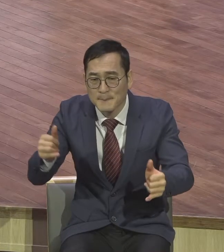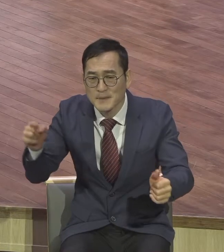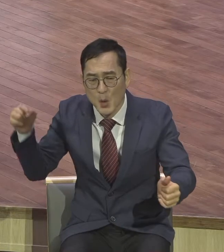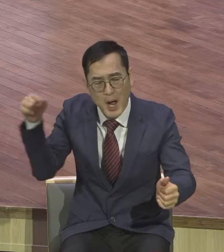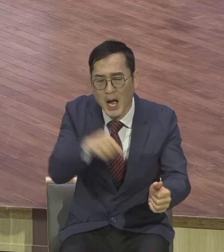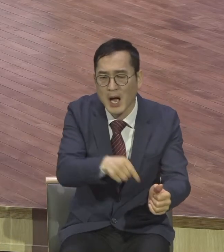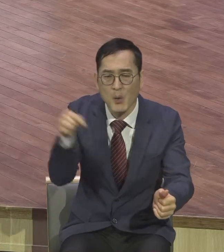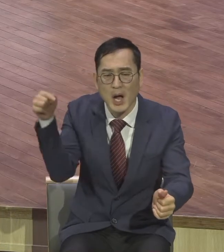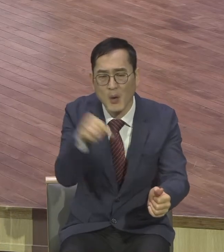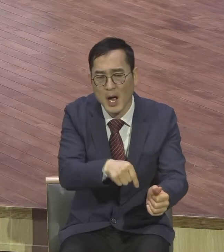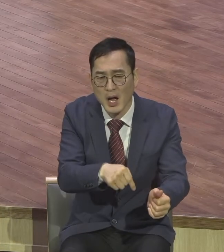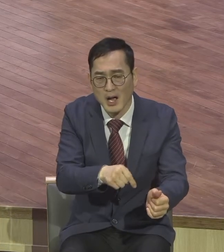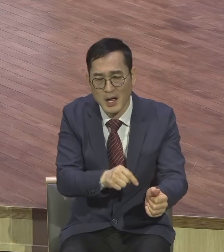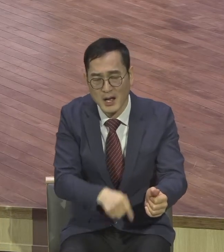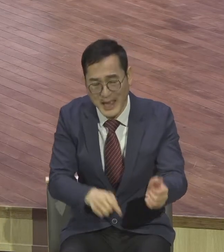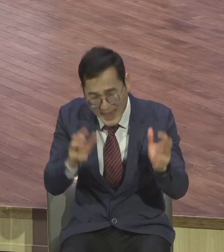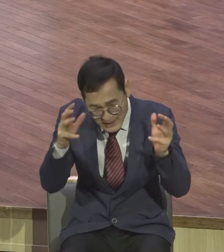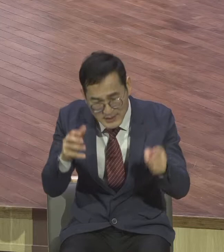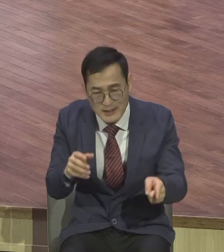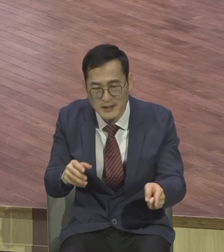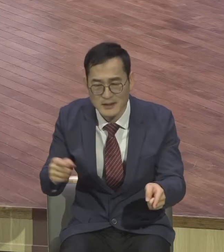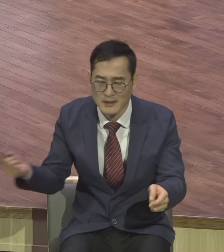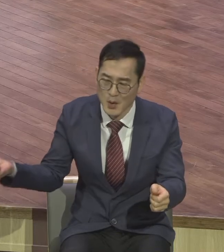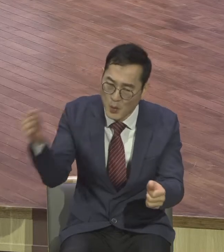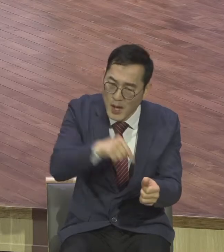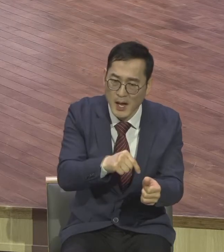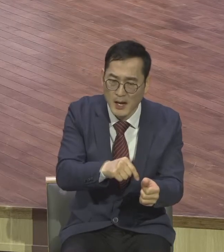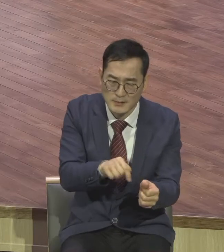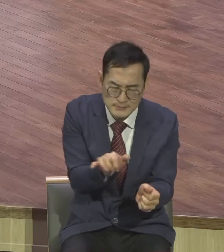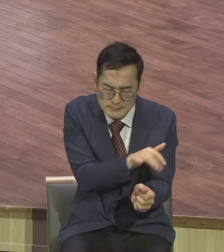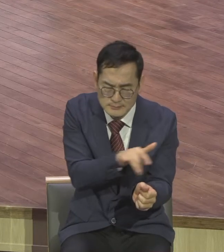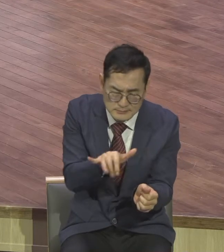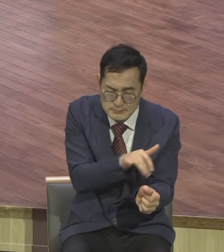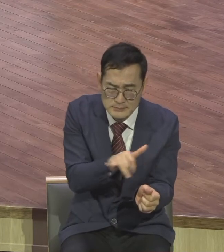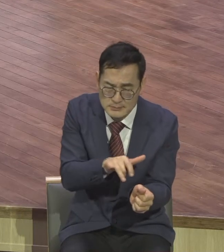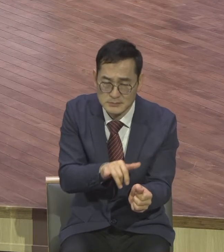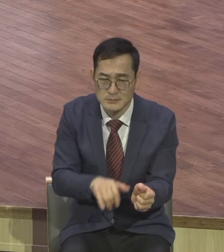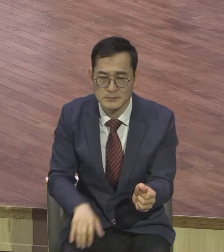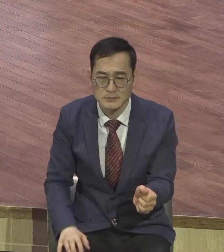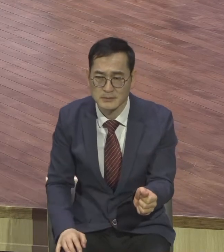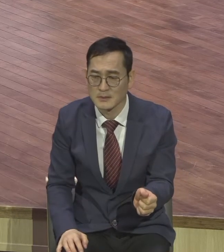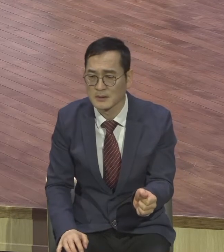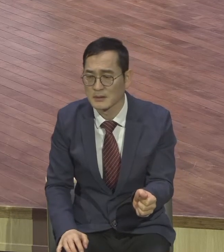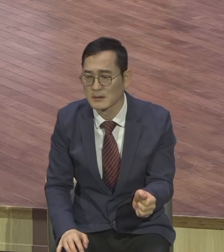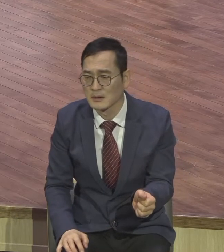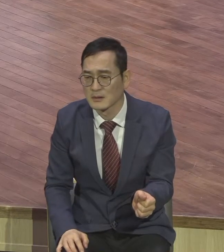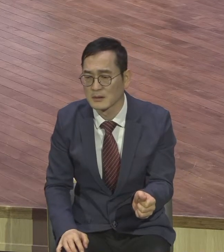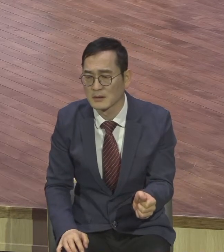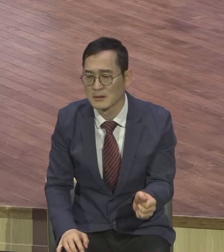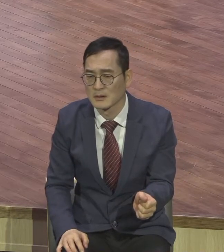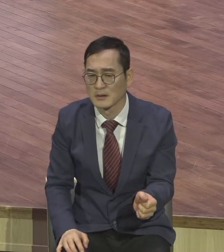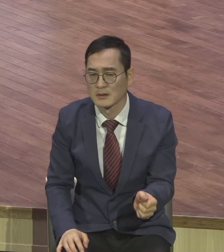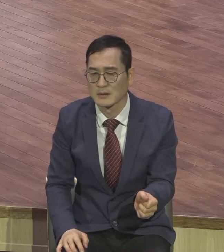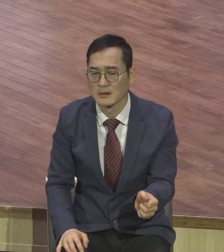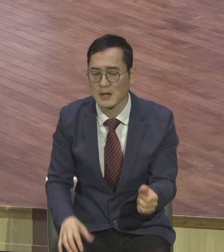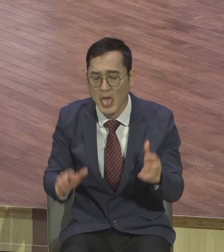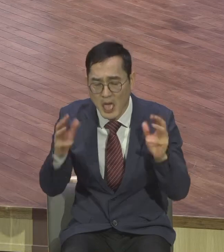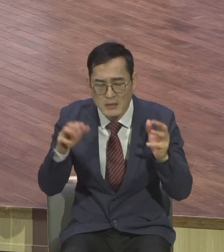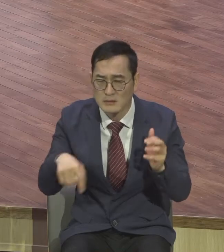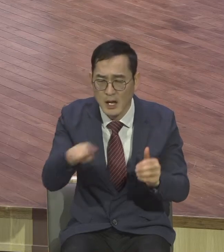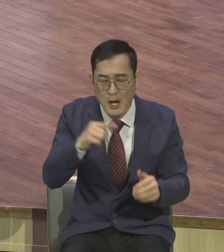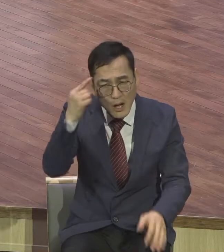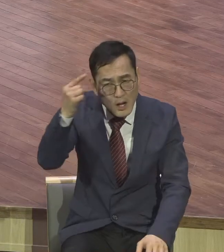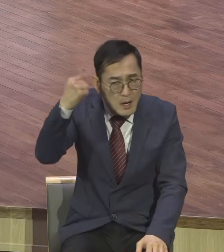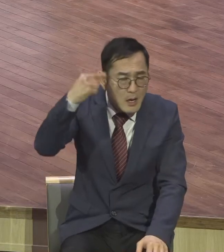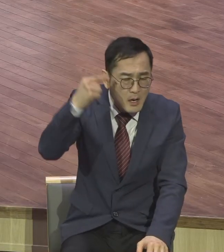배 속에서 나오는 아이들 갖는 아이들 뭐 이런 약한 것들을 찾아가는 귀신들이 많아요 지금 그래서 이 아이들 약을 많이